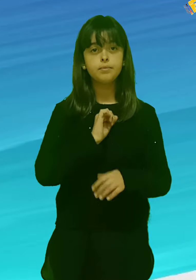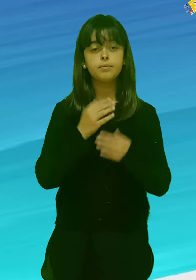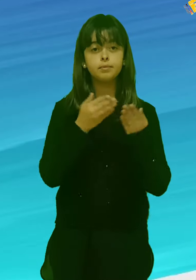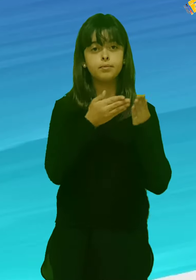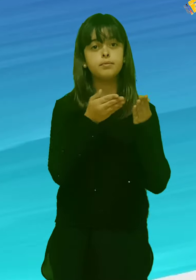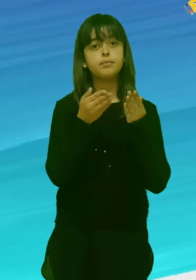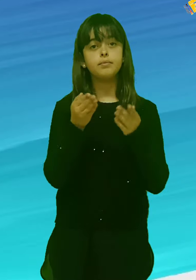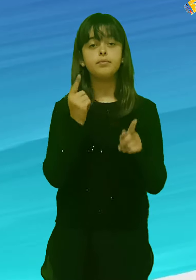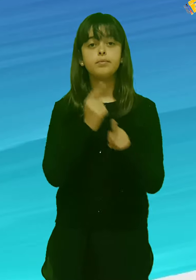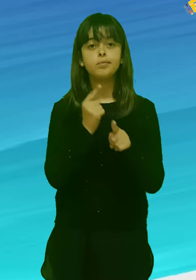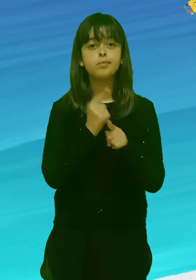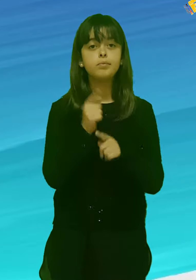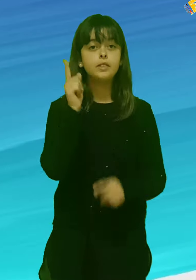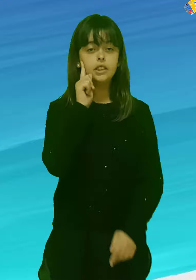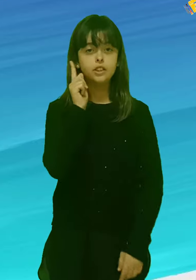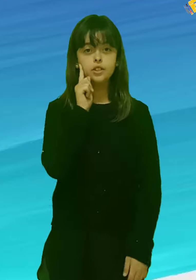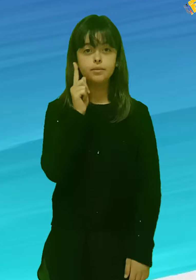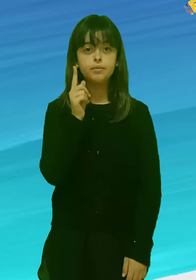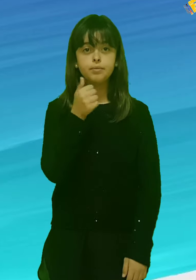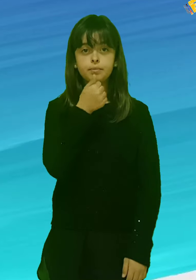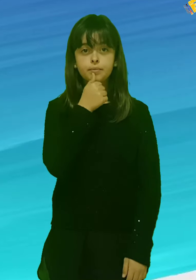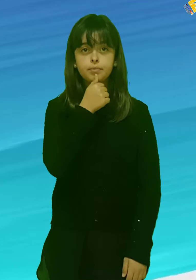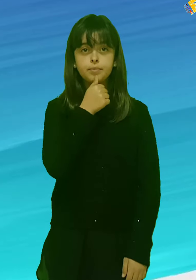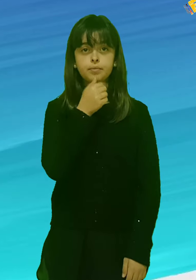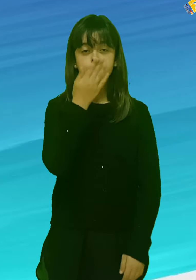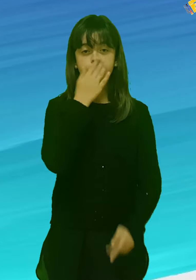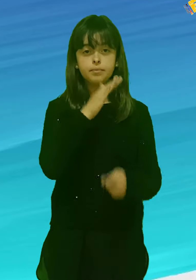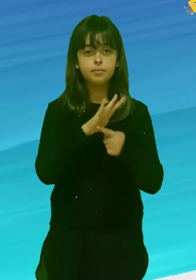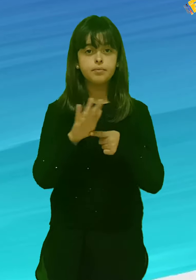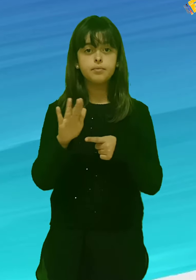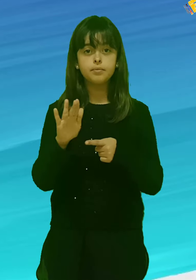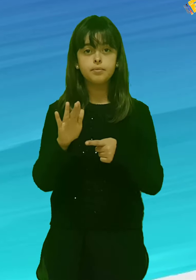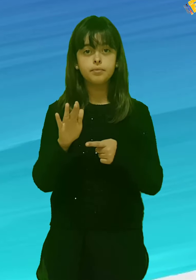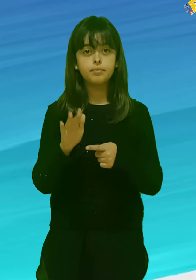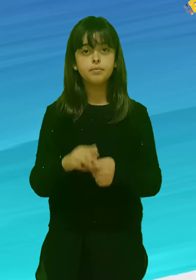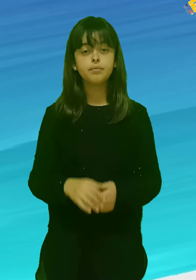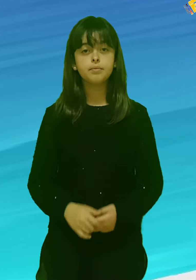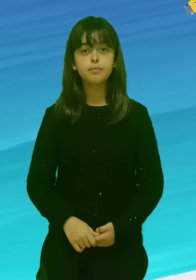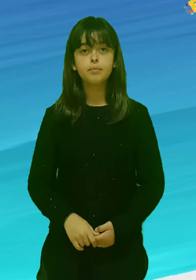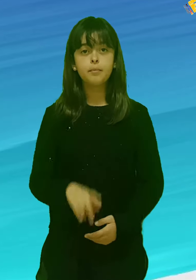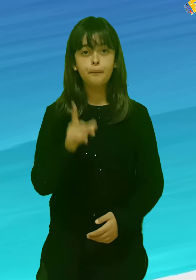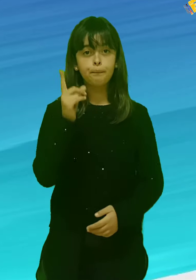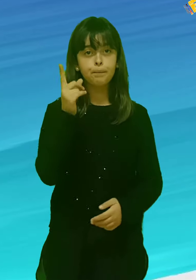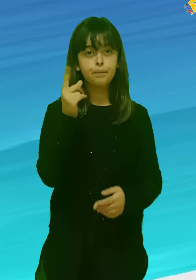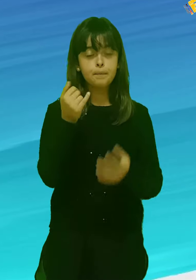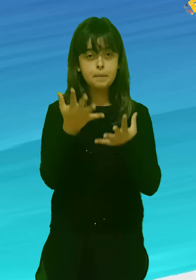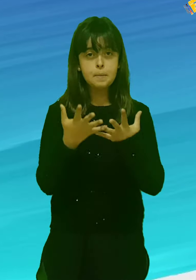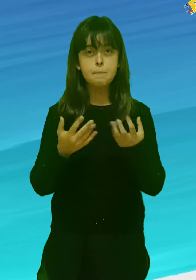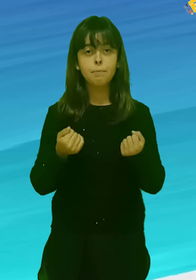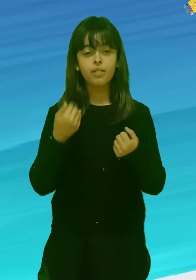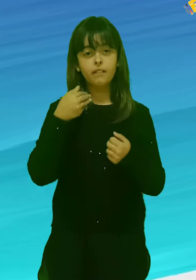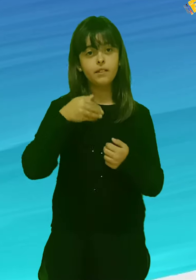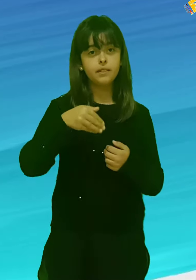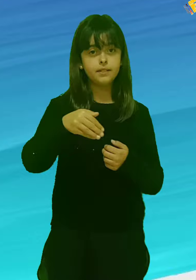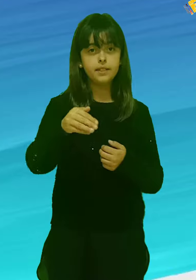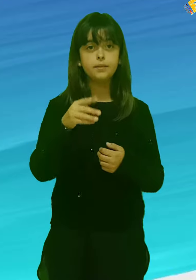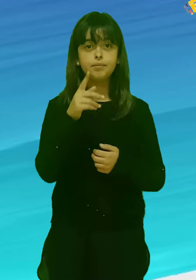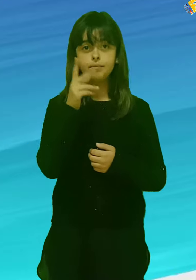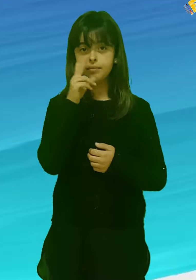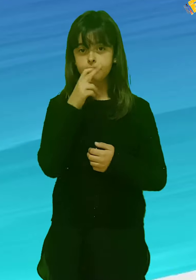importantes, como, por exemplo, preparação da reforma, a nossa educação, exemplo, universidade, comprar uma casa ou